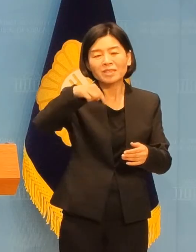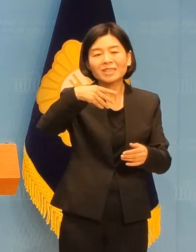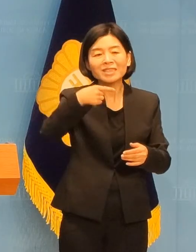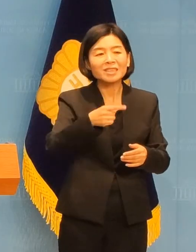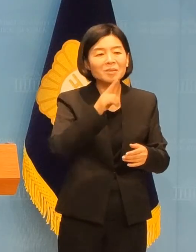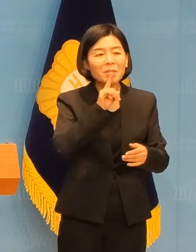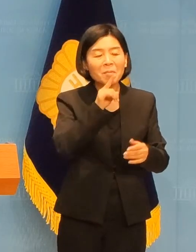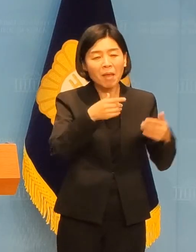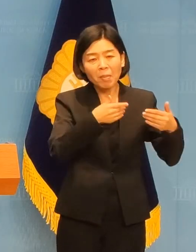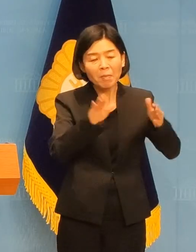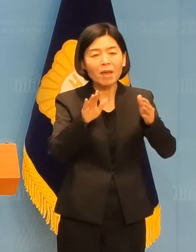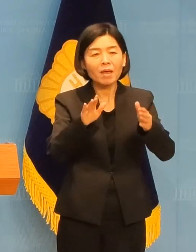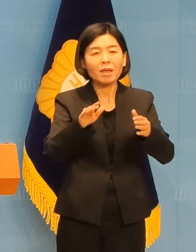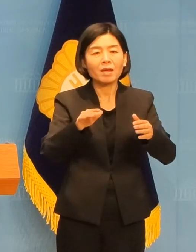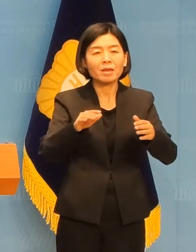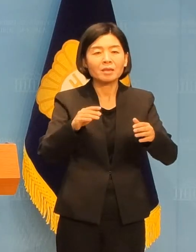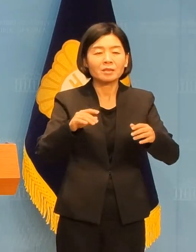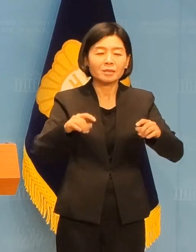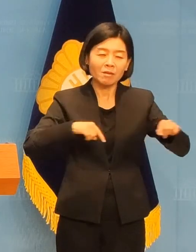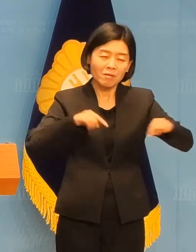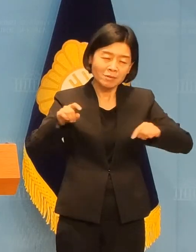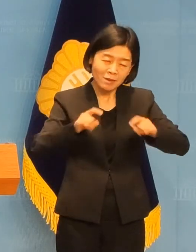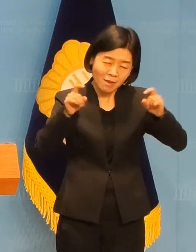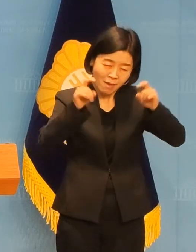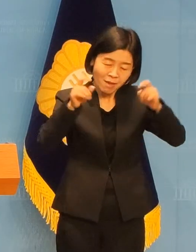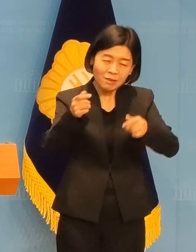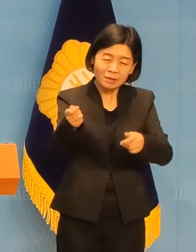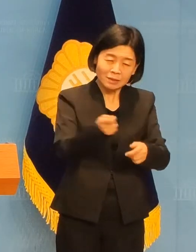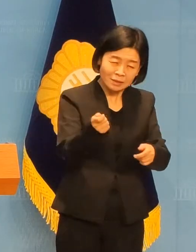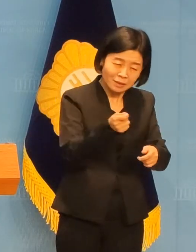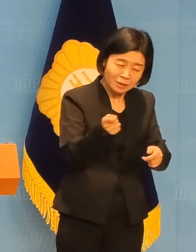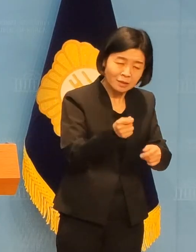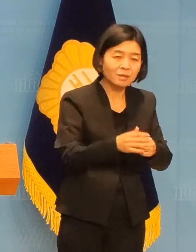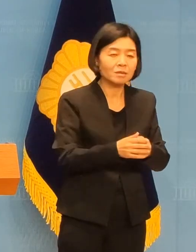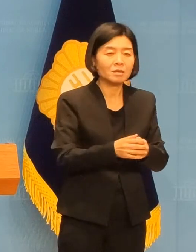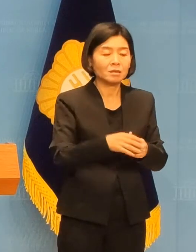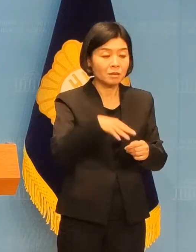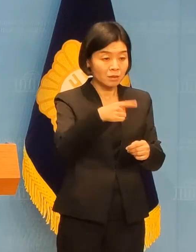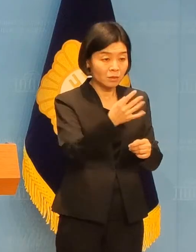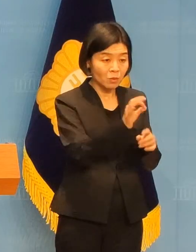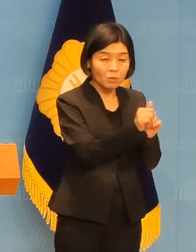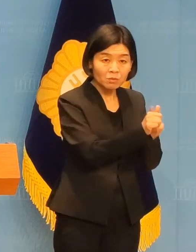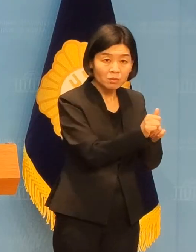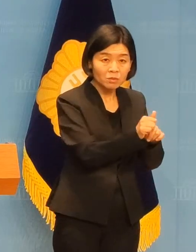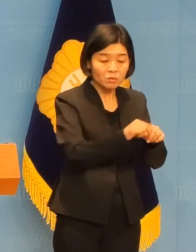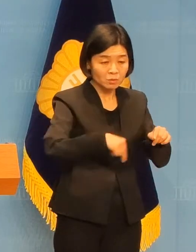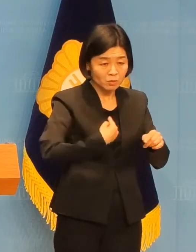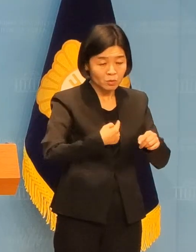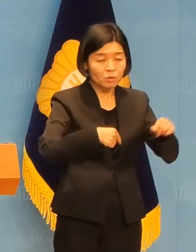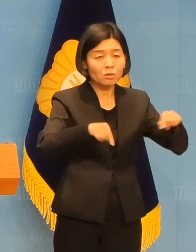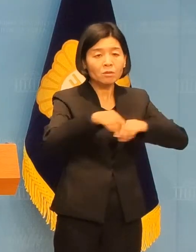장으로 끌어내리고 있습니다. 정작 본인은 국감장에서 정책 논의 대신